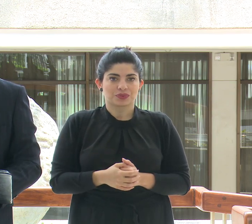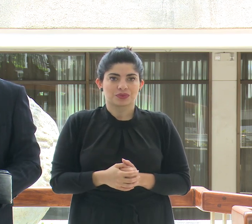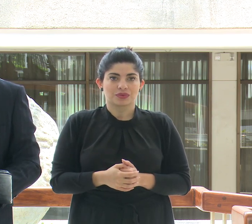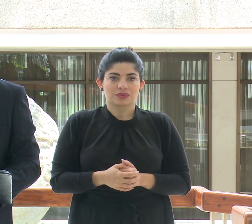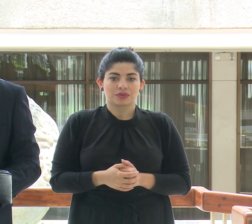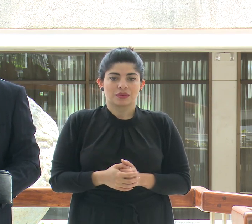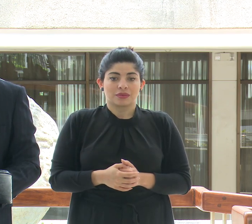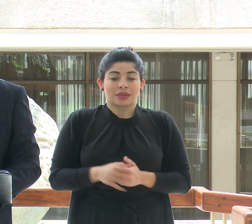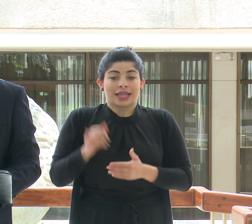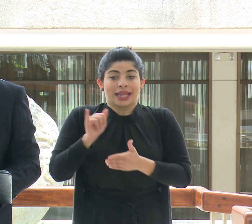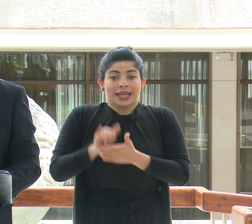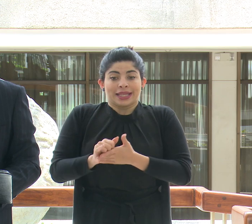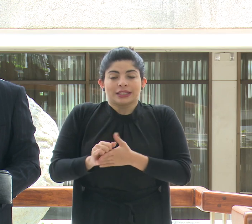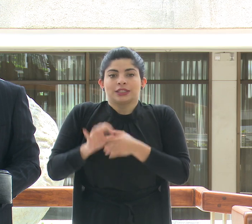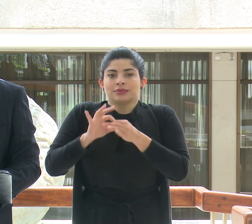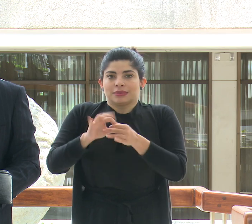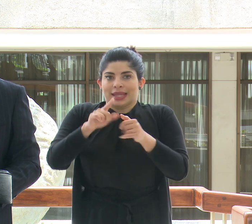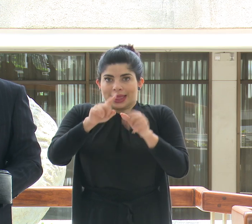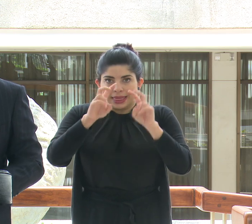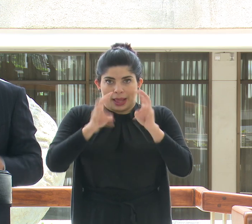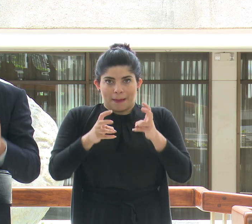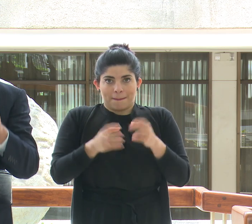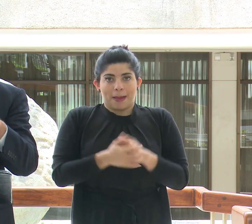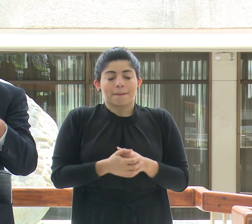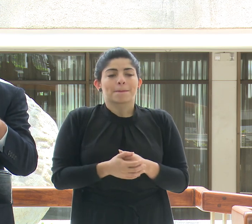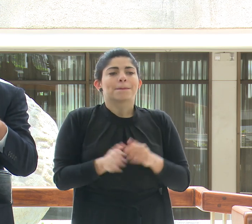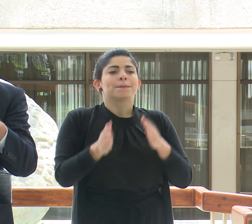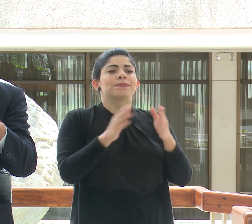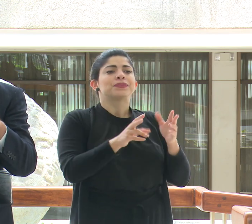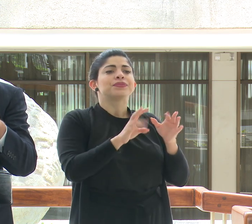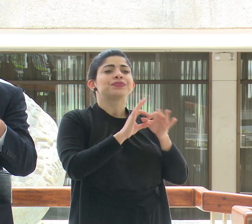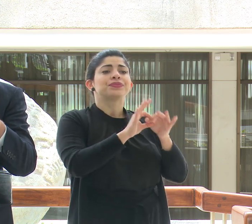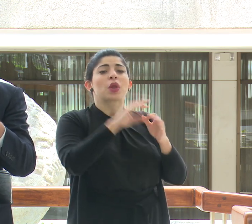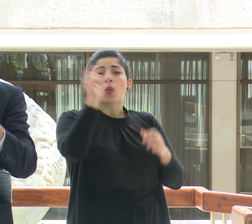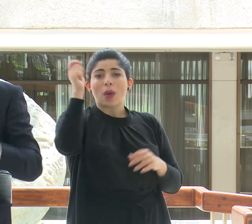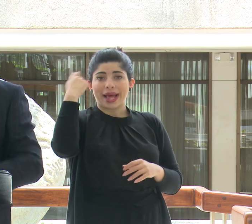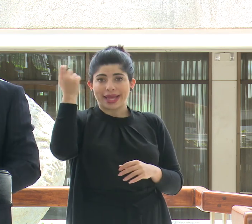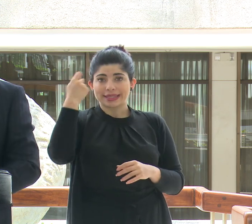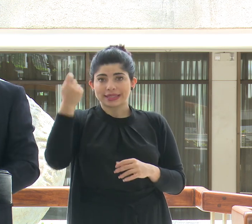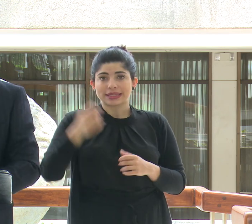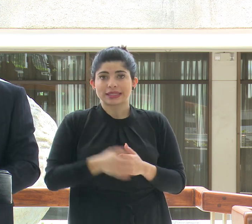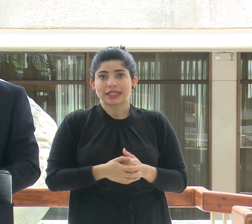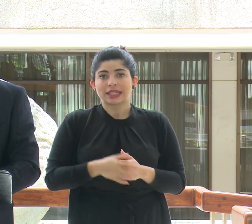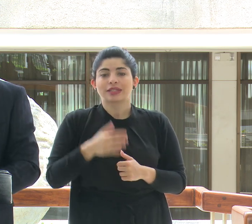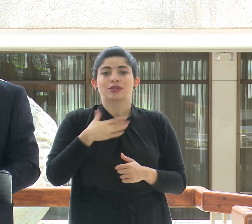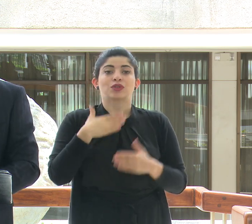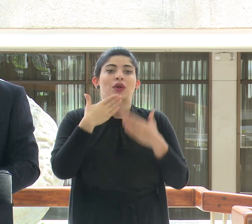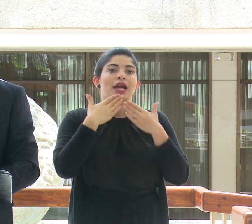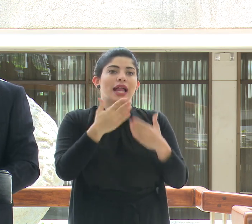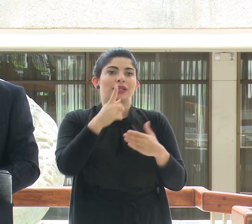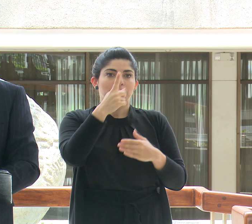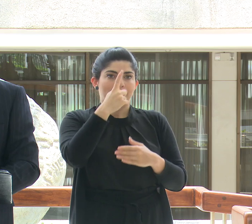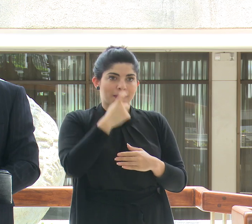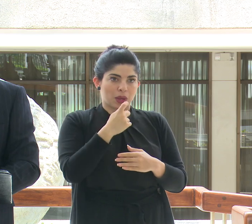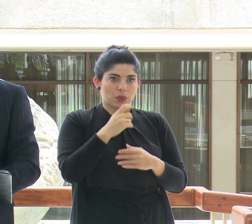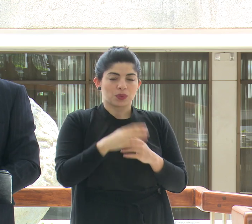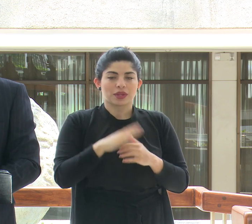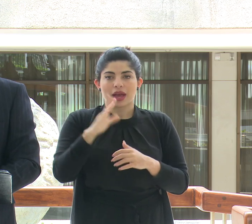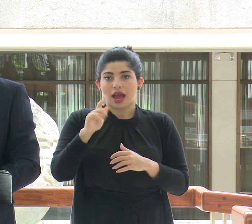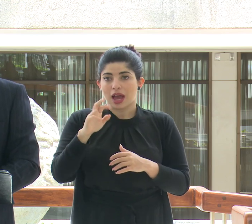Eso en cuanto a ese tema. En relación a lo de Guanacaste, también agradezco la pregunta, don